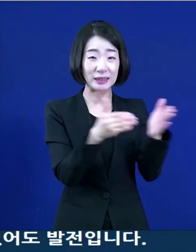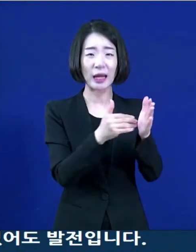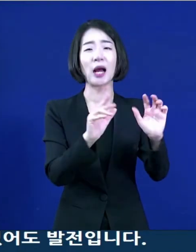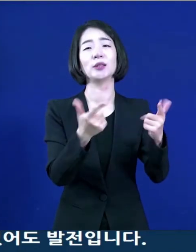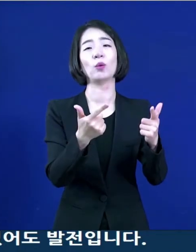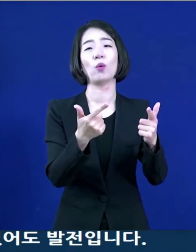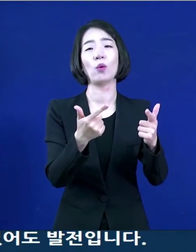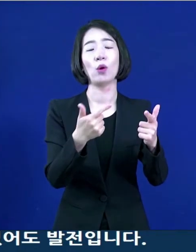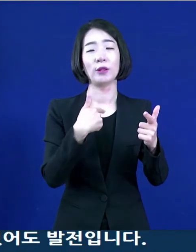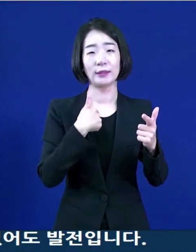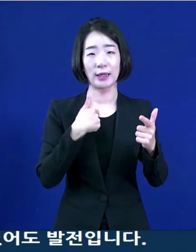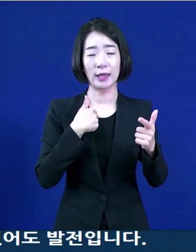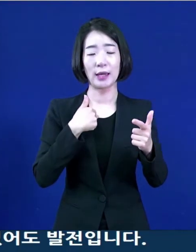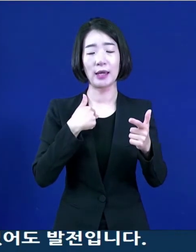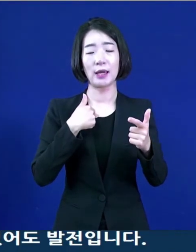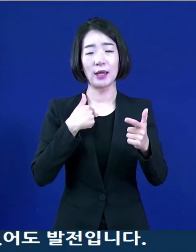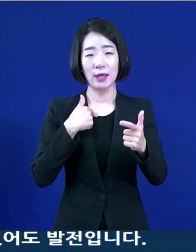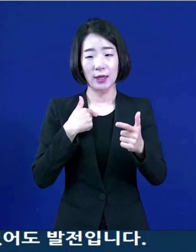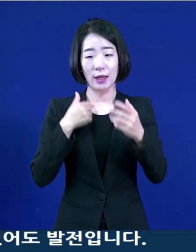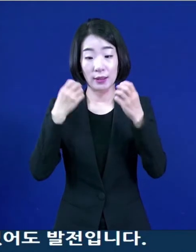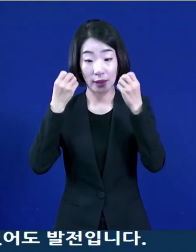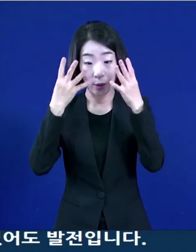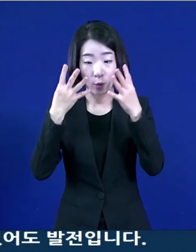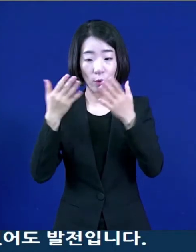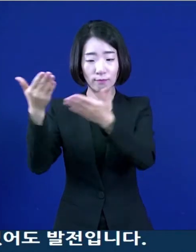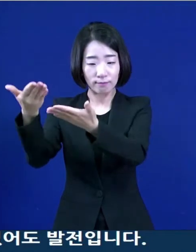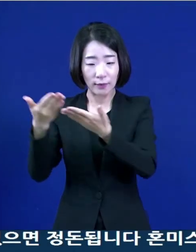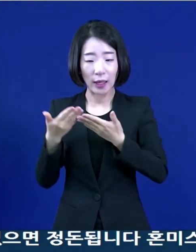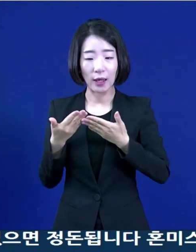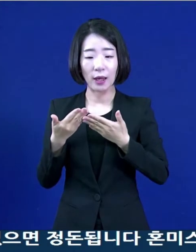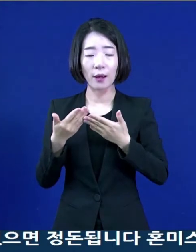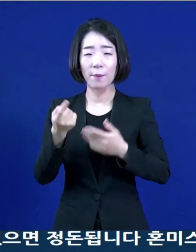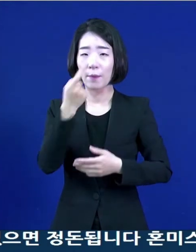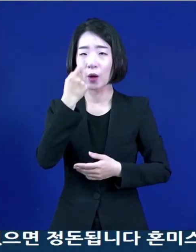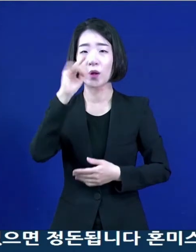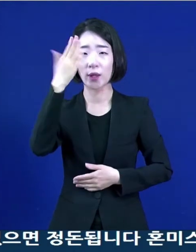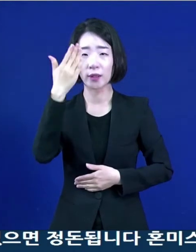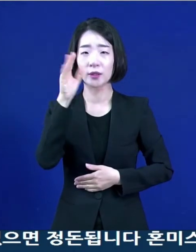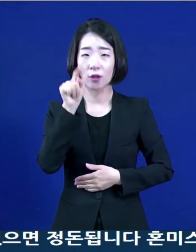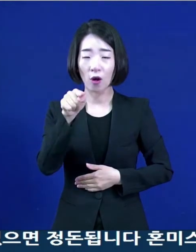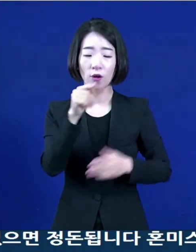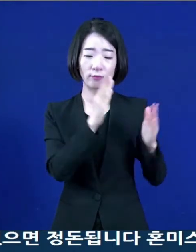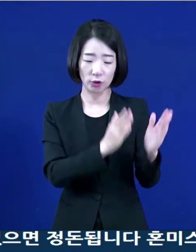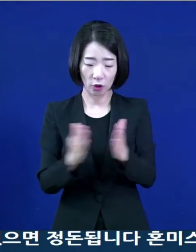정돈 잘 되어 있는 것, 이것도 절제의 중요한 모습이라는 겁니다.